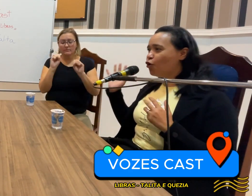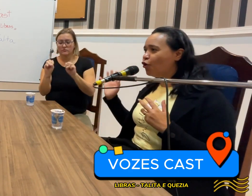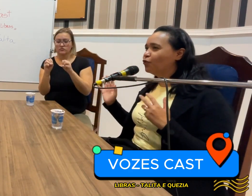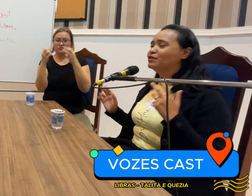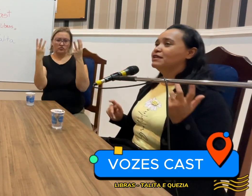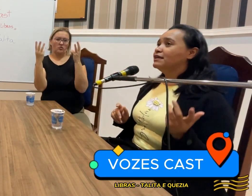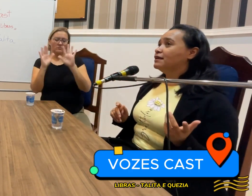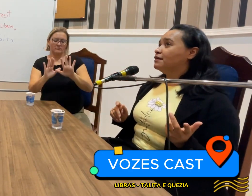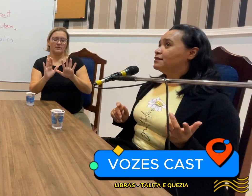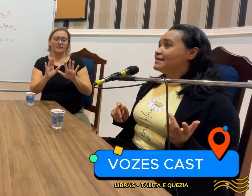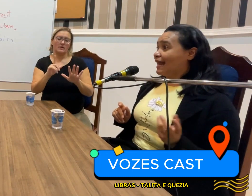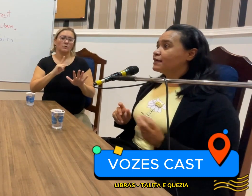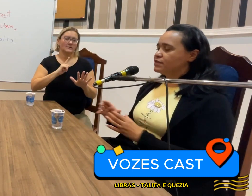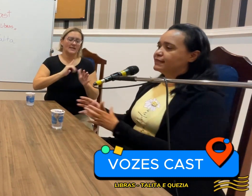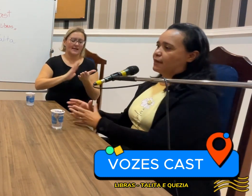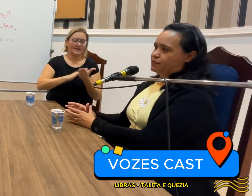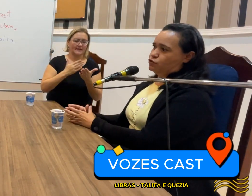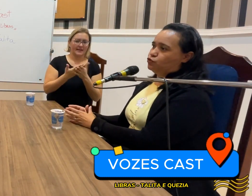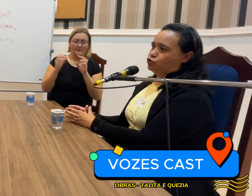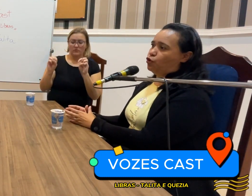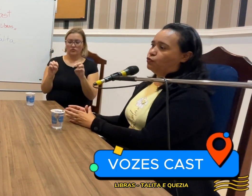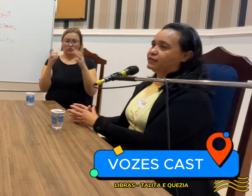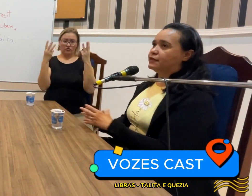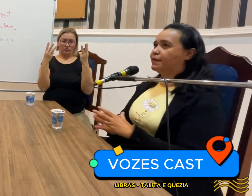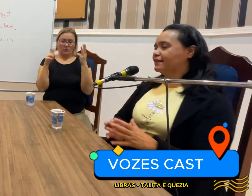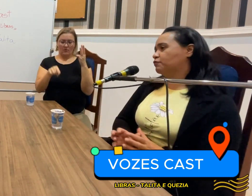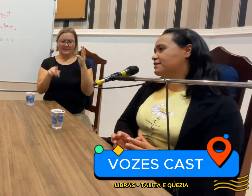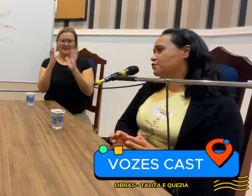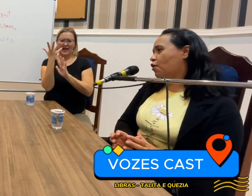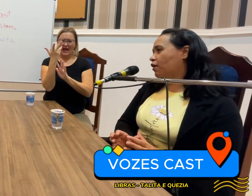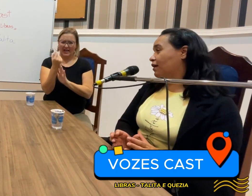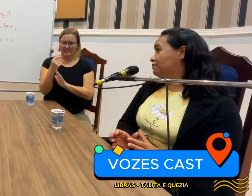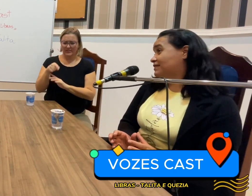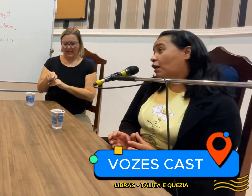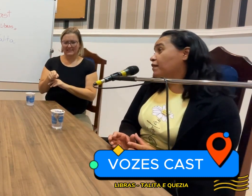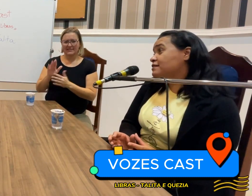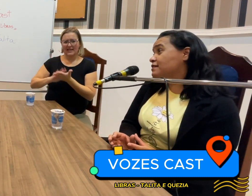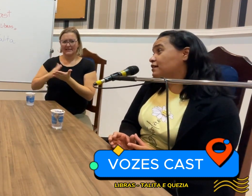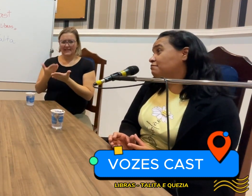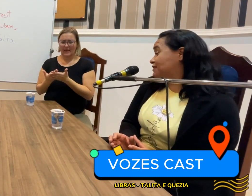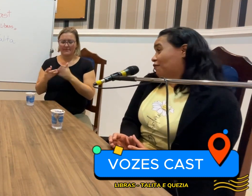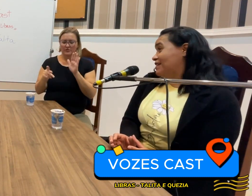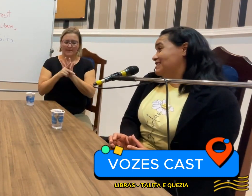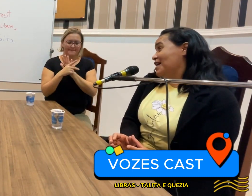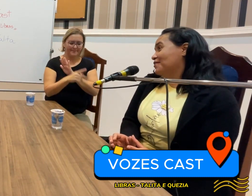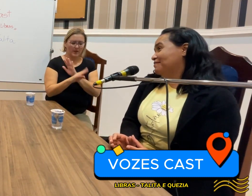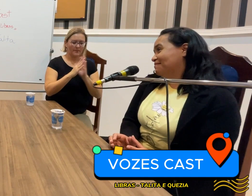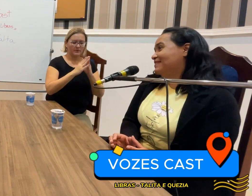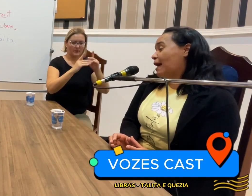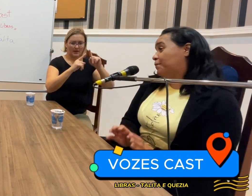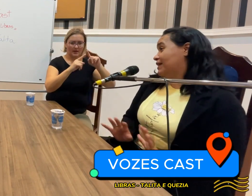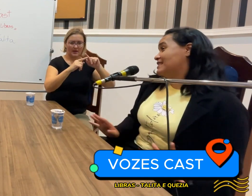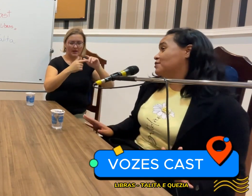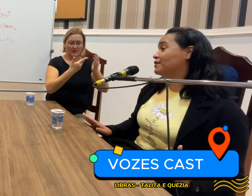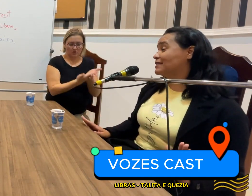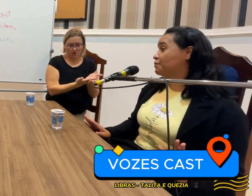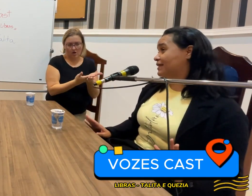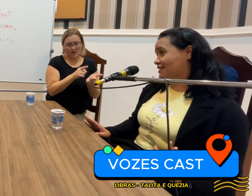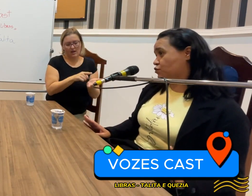em show. Será que os intérpretes do show interpretam na escola? Talvez sim, talvez não. Então, né?